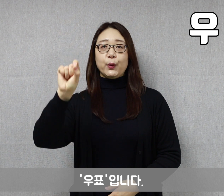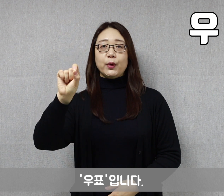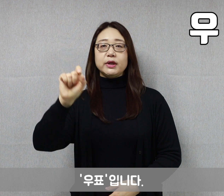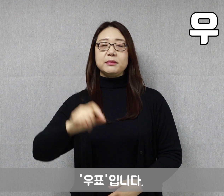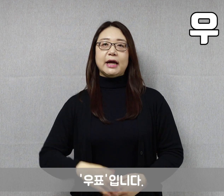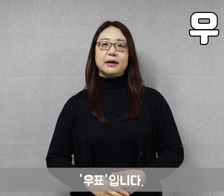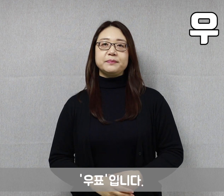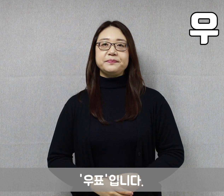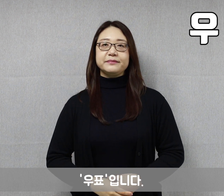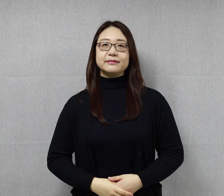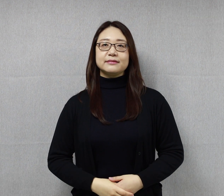우표입니다.